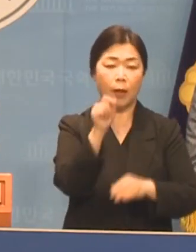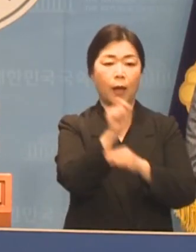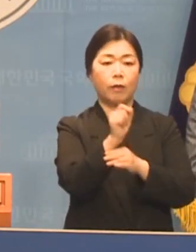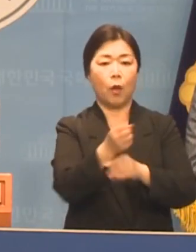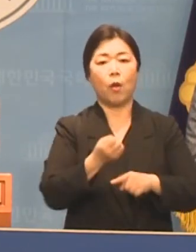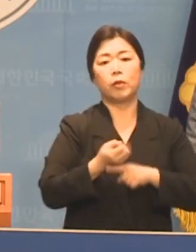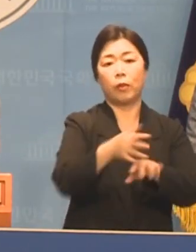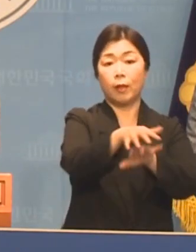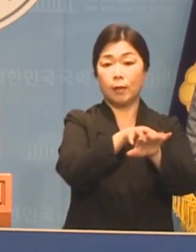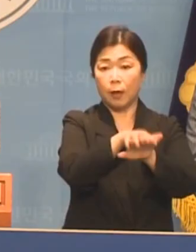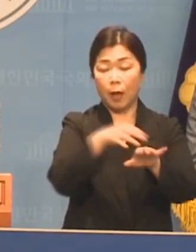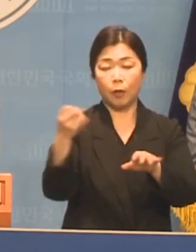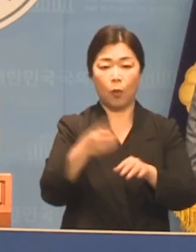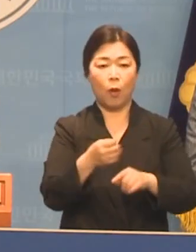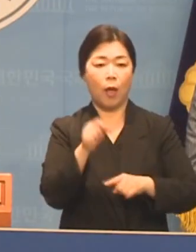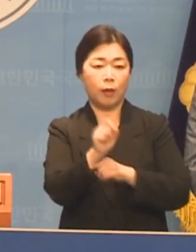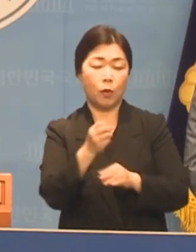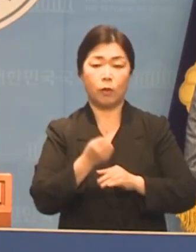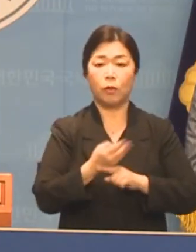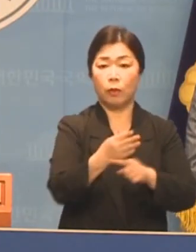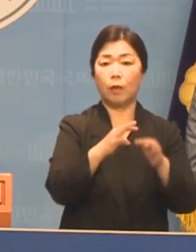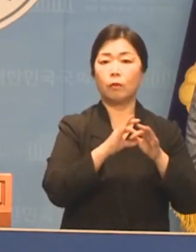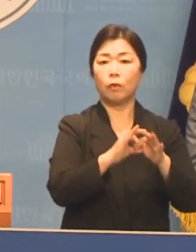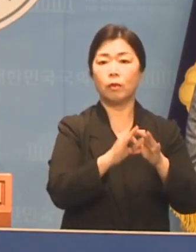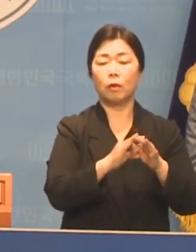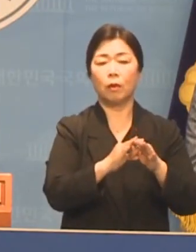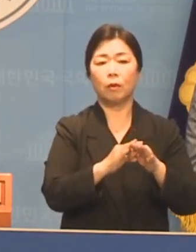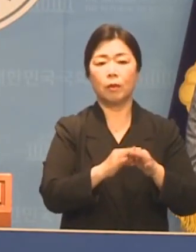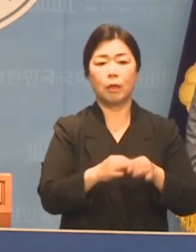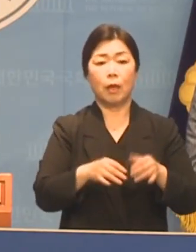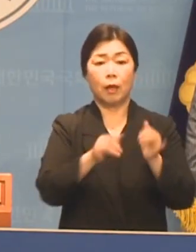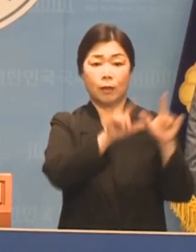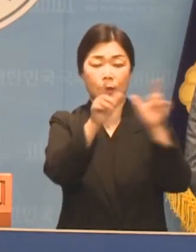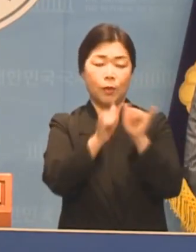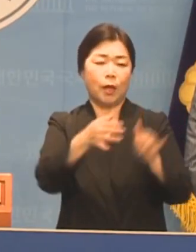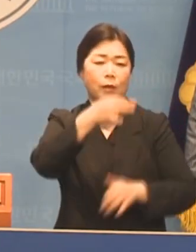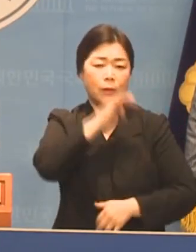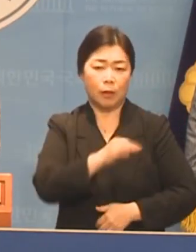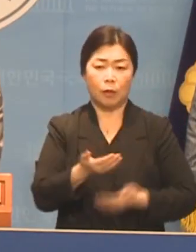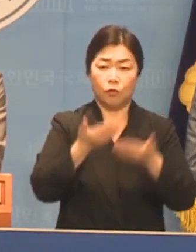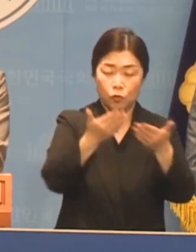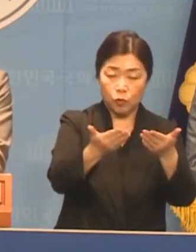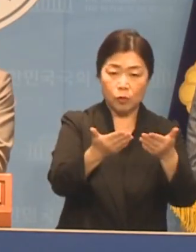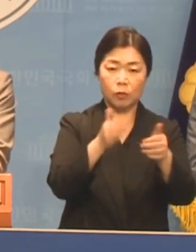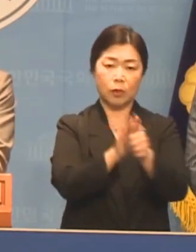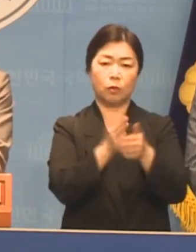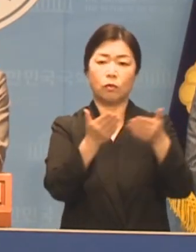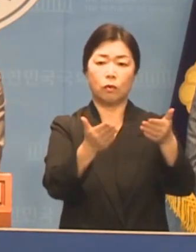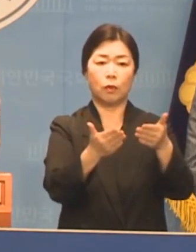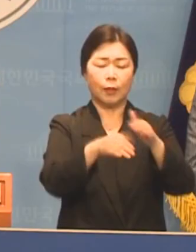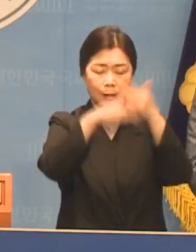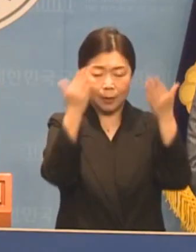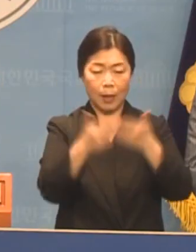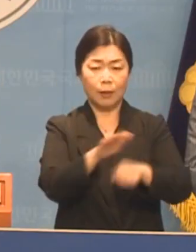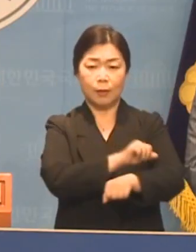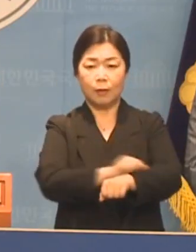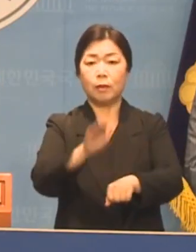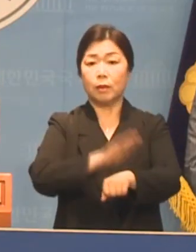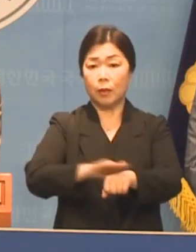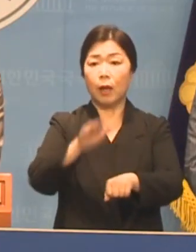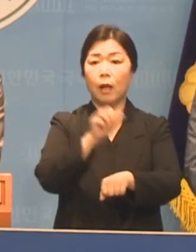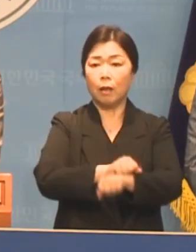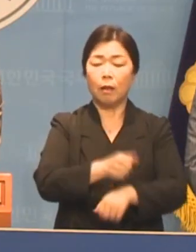전달 체계와 그 행정 전달을 통해서 얼마나 시민에게 이익이 돌아가는지라는 피드백을 모두 잘할 수 있는 사람이